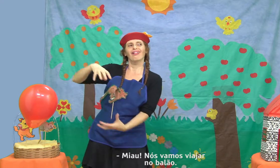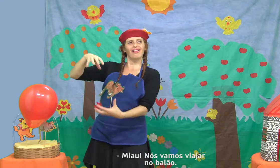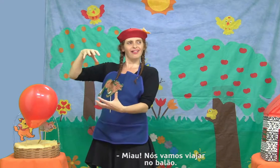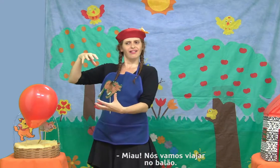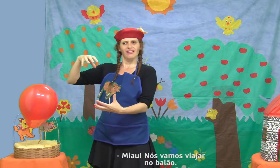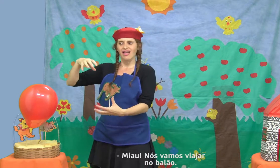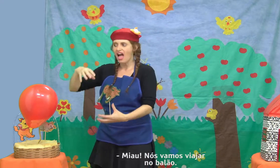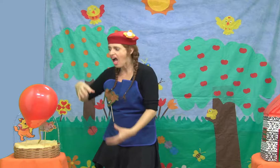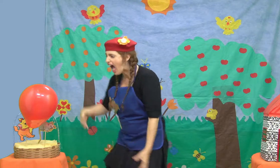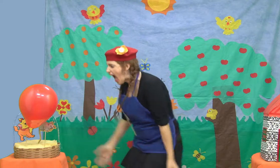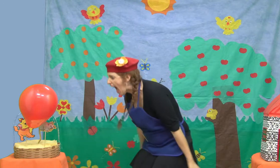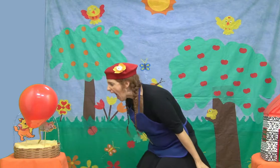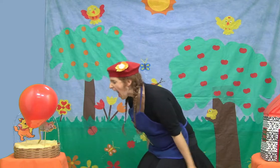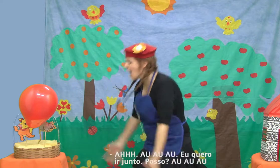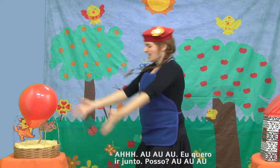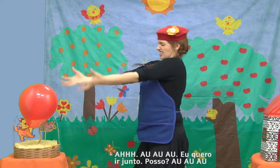valeu a